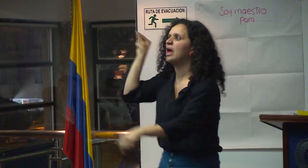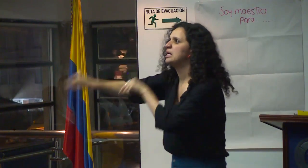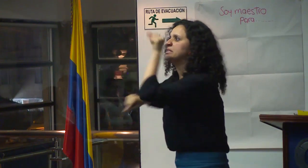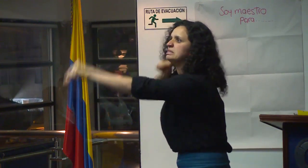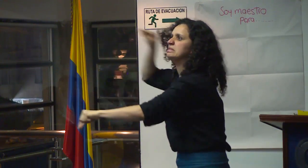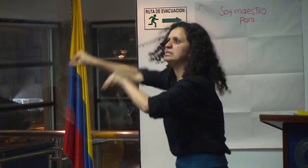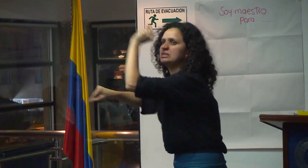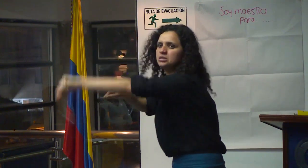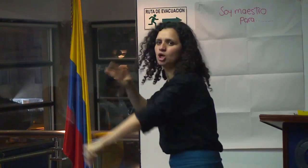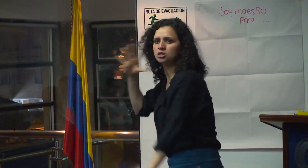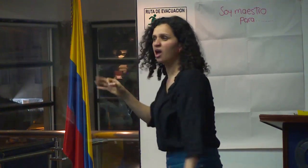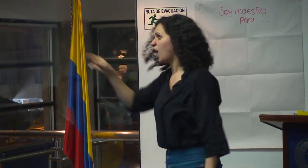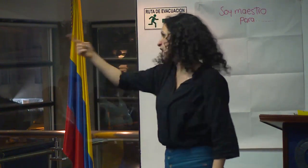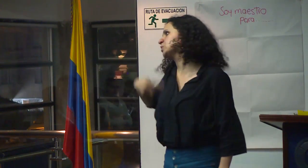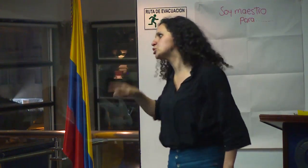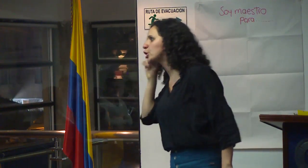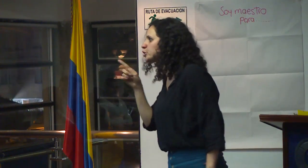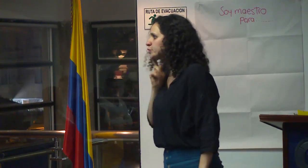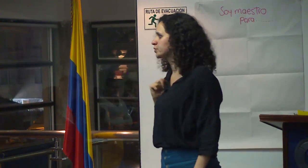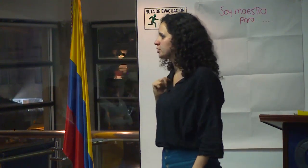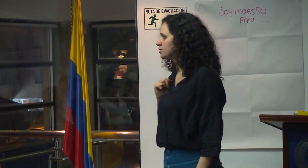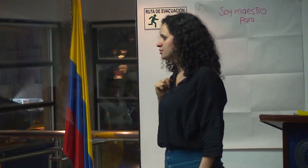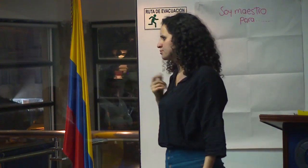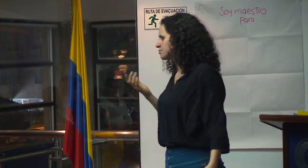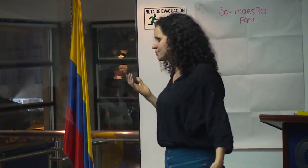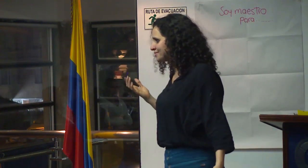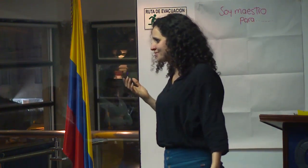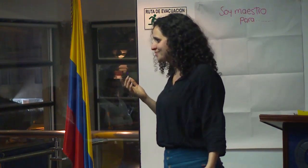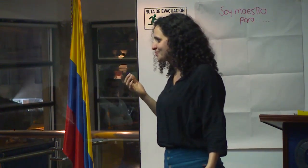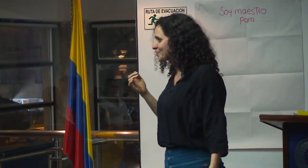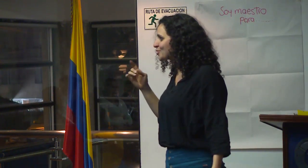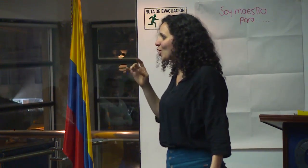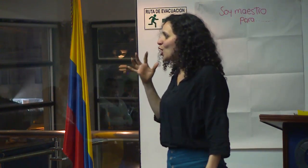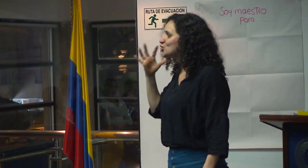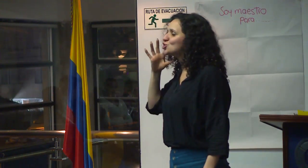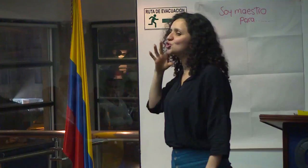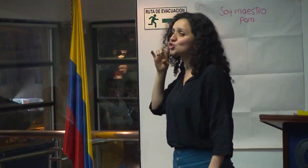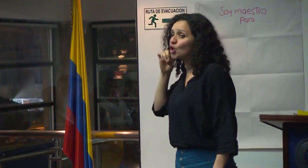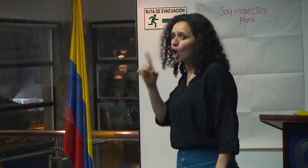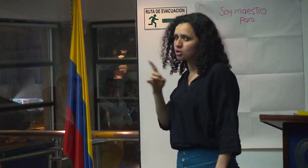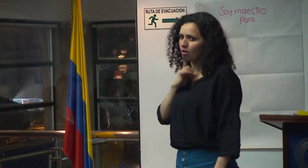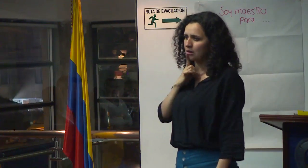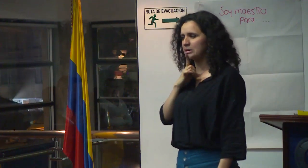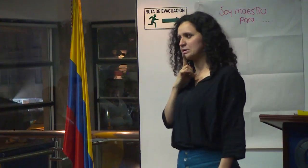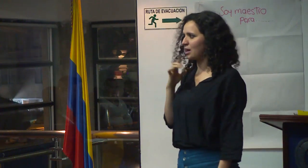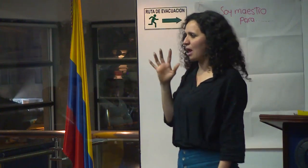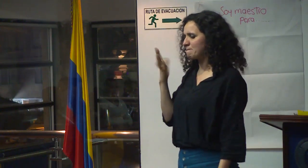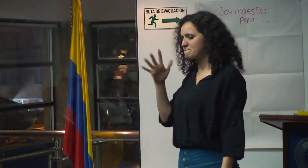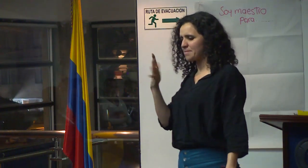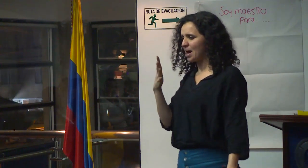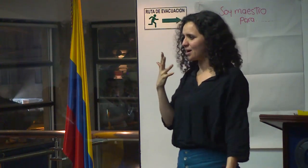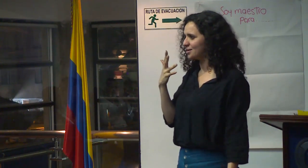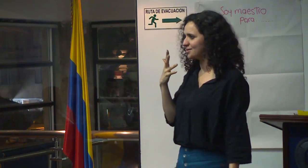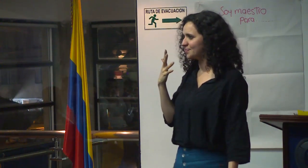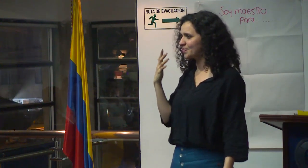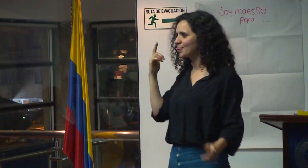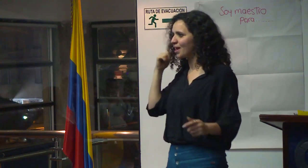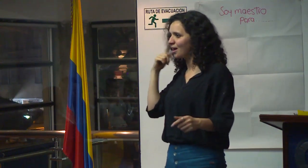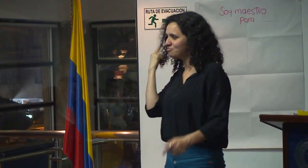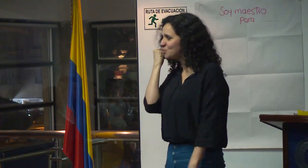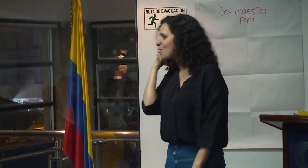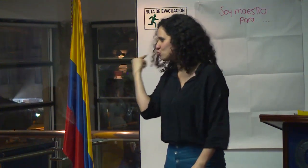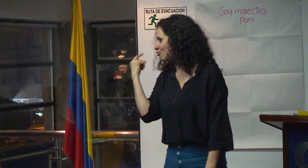no es sordo. Y el sordo, usuario castellano oral que escucha algo, que tiene algún resto